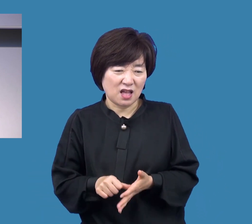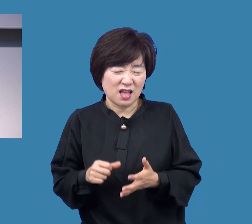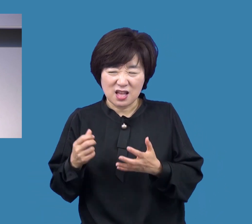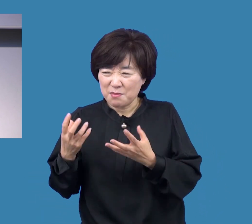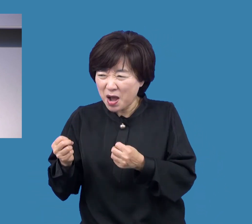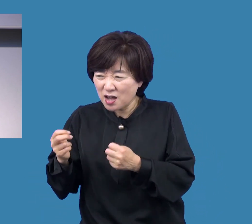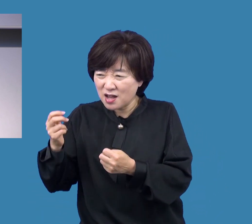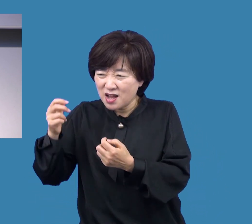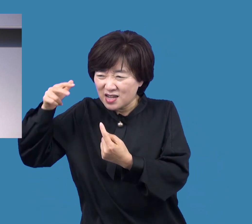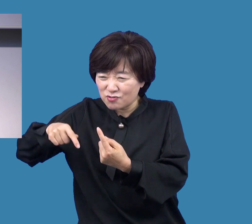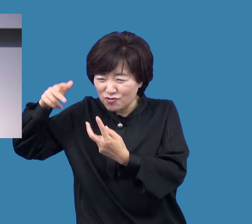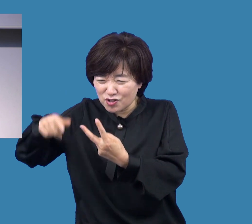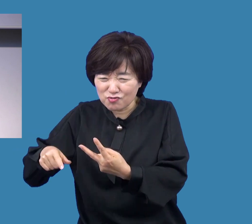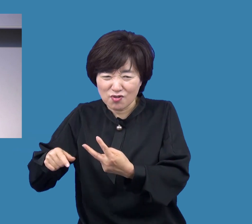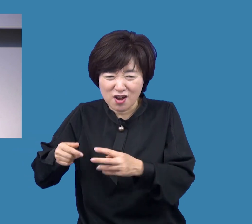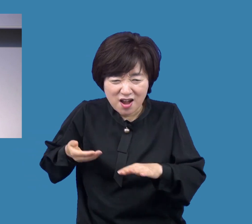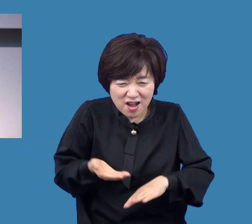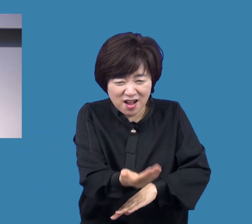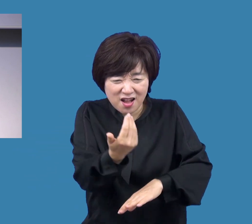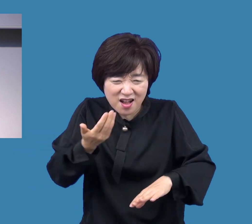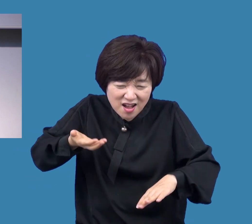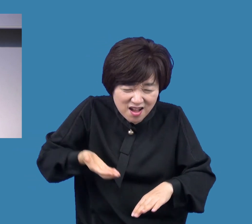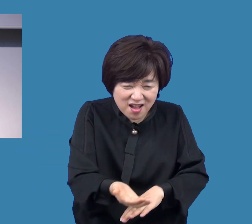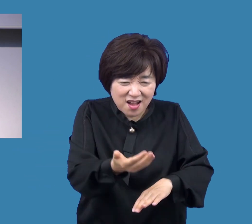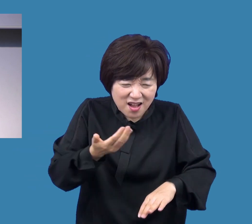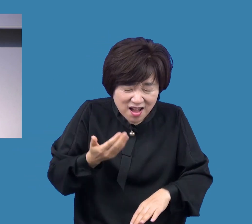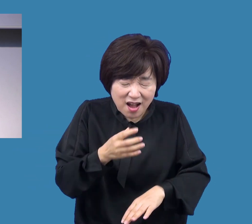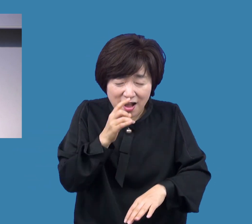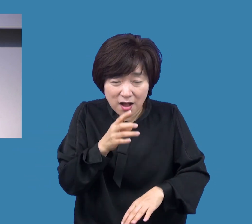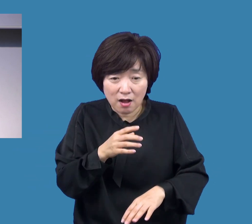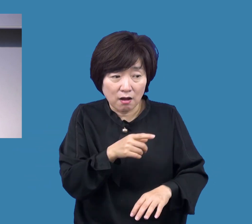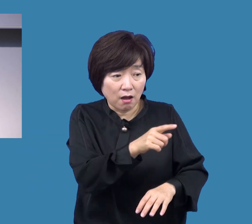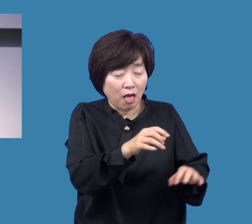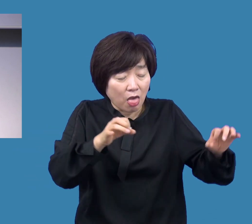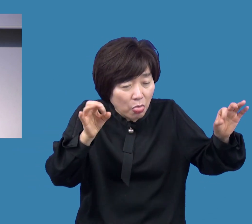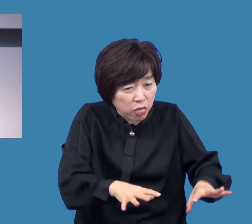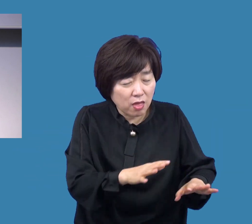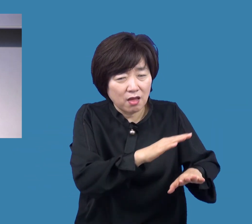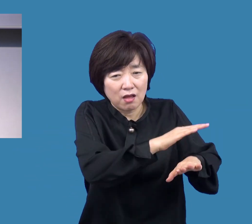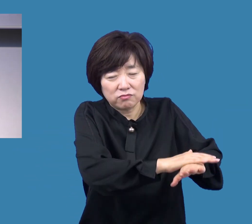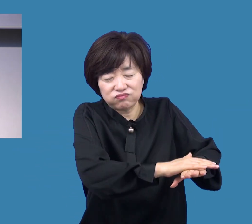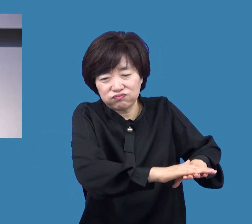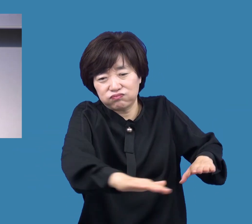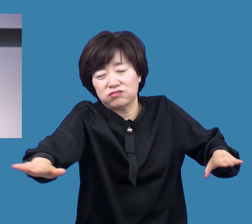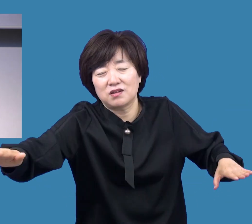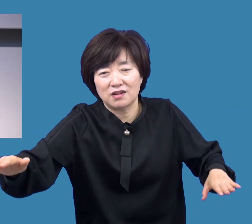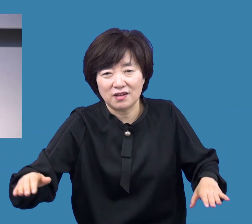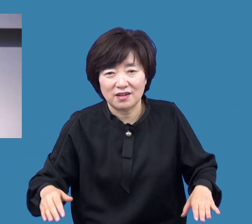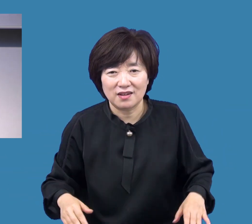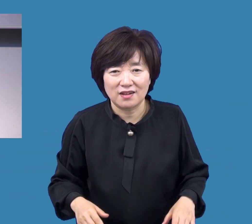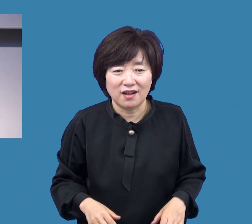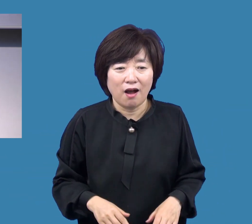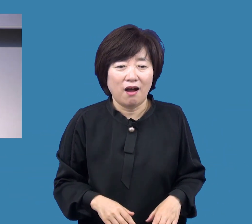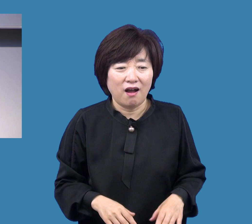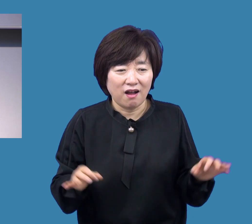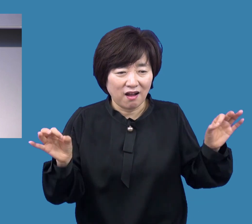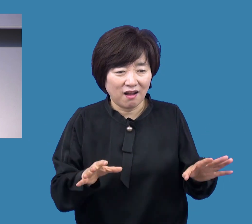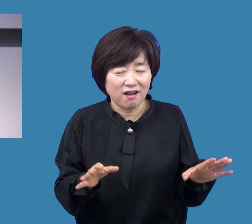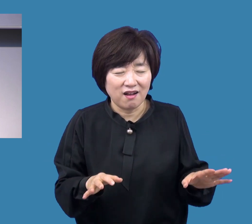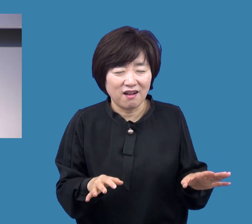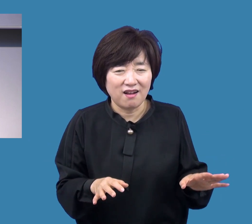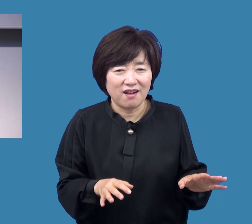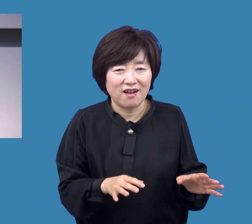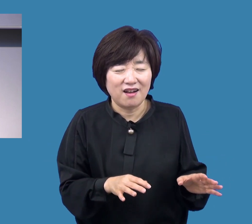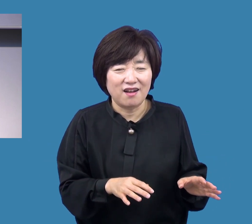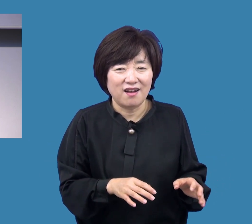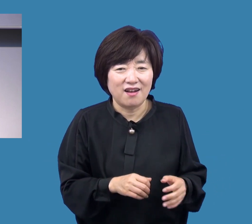가지고 몇 줄을 해도 티도 안 나는 게 한나절이면 끝나더라고. 쫙 밀어버리니까 그냥 끝나요. 왜